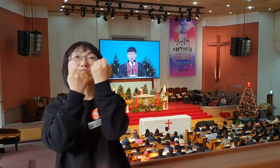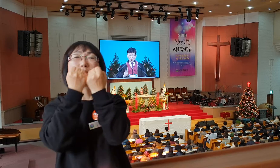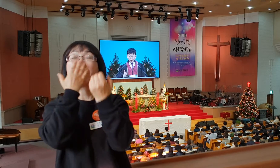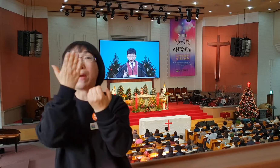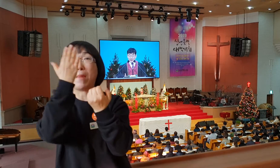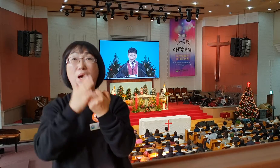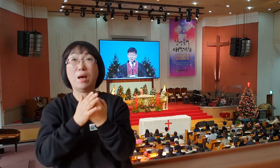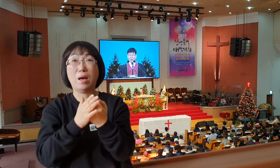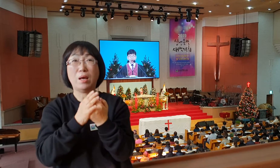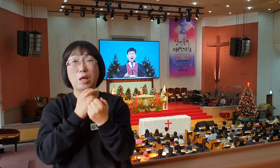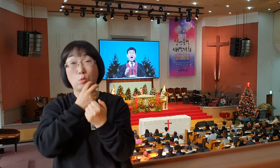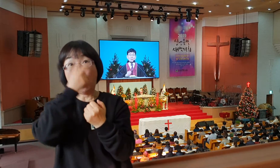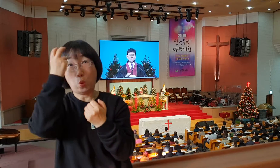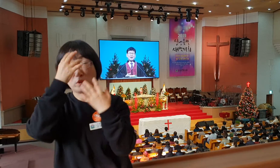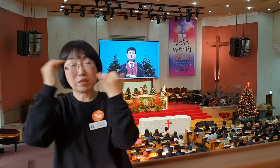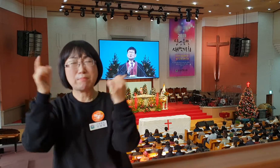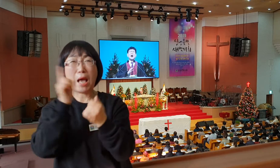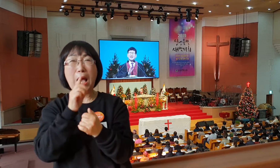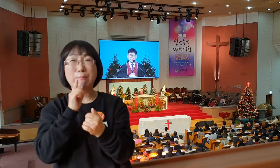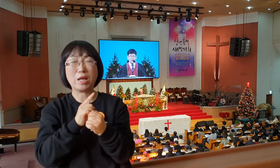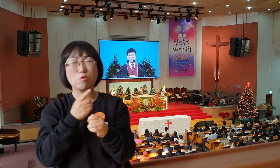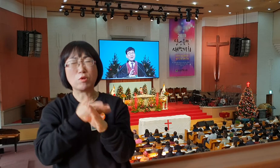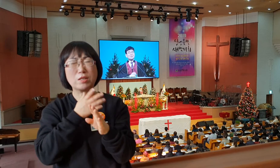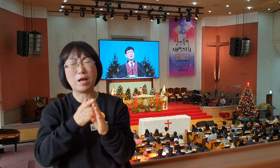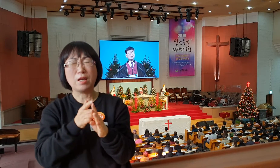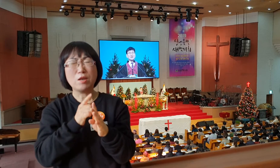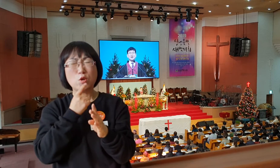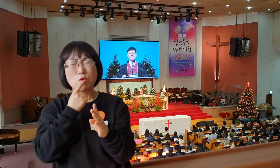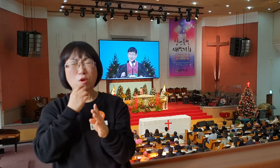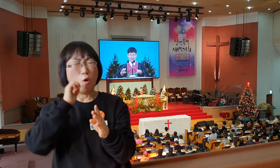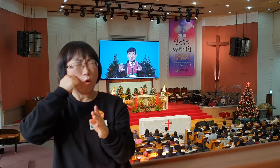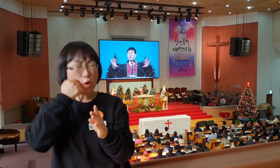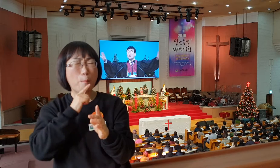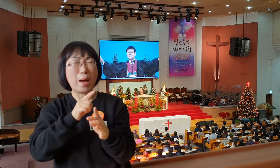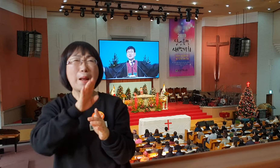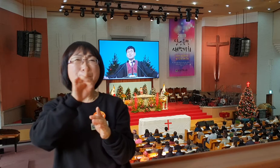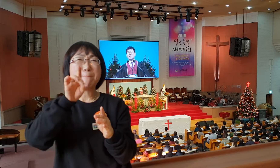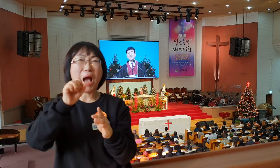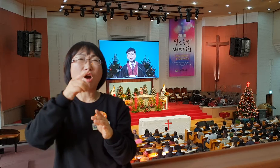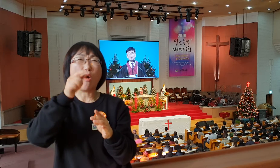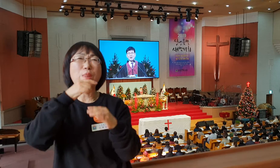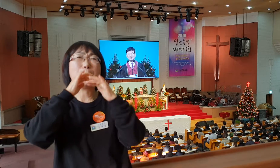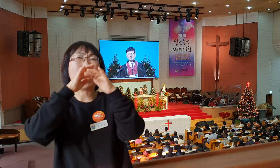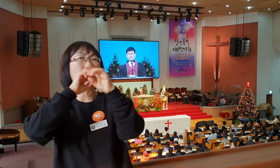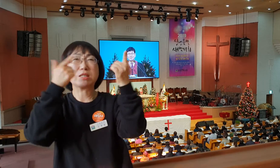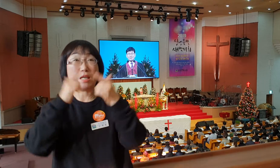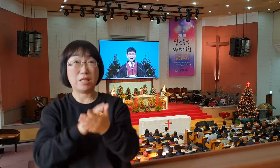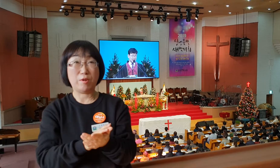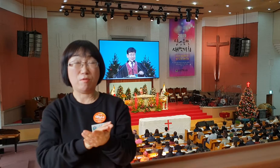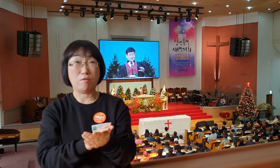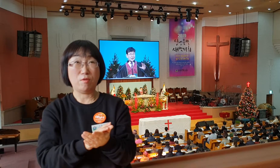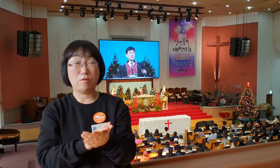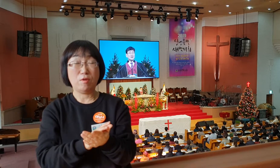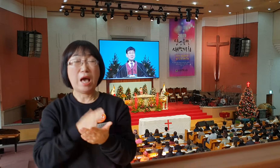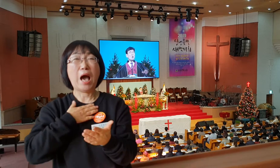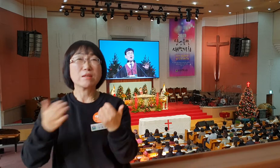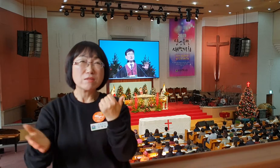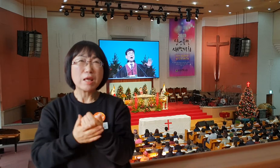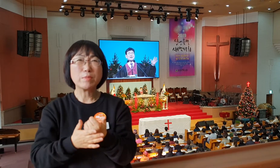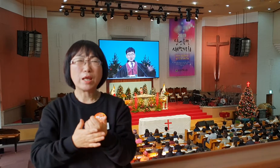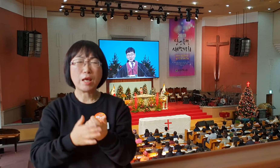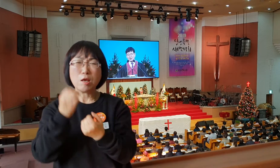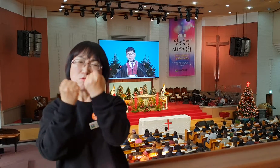똘똘한 사람들이 왜 아무 말 누구도 알아듣지 못하는 말 하는 세상 모든 사람들이 알아들는 말 아니 사람들에게